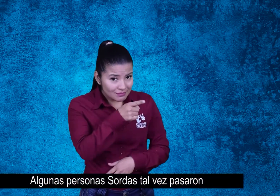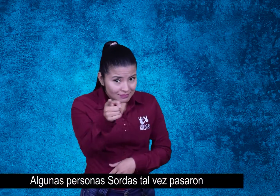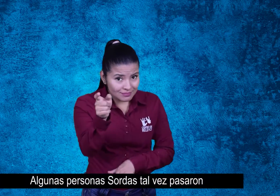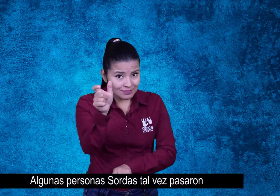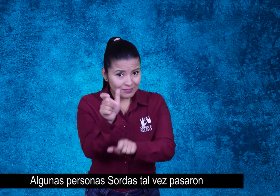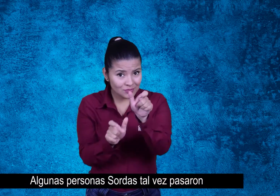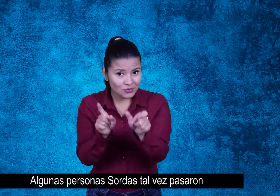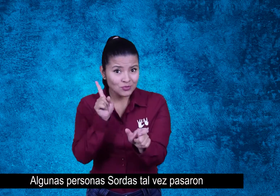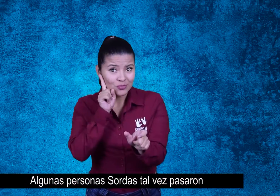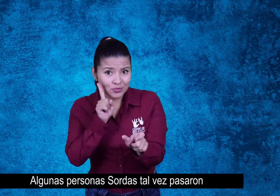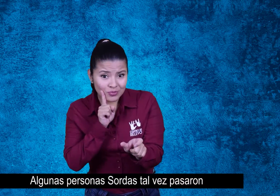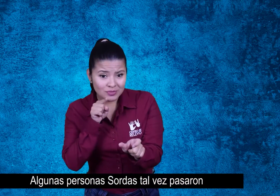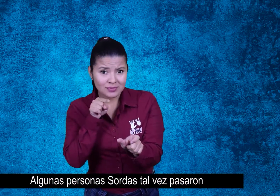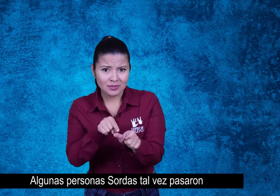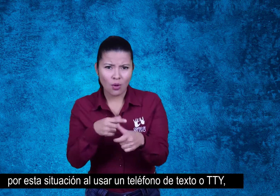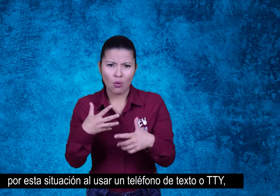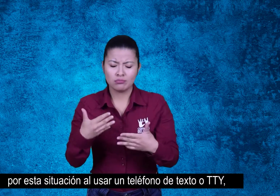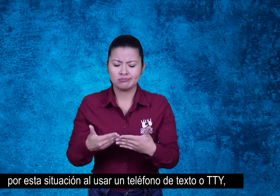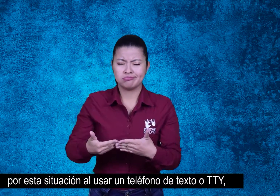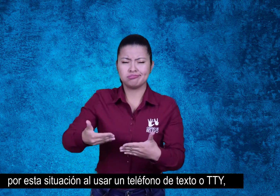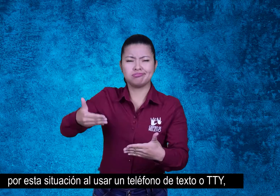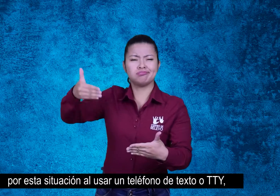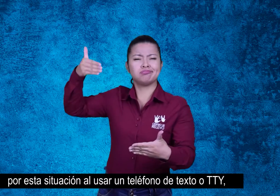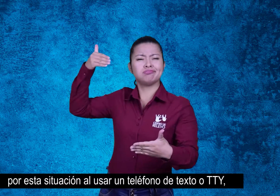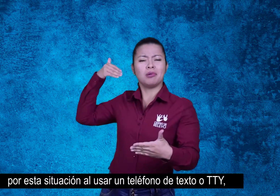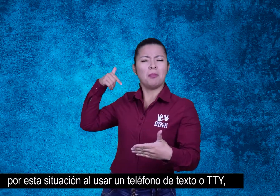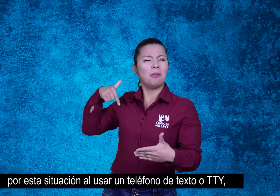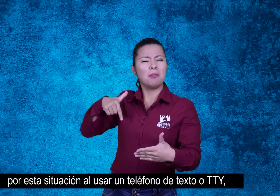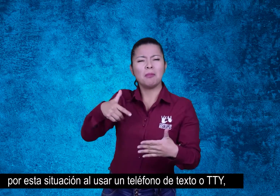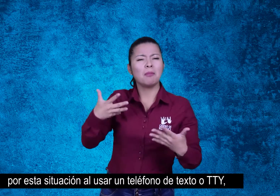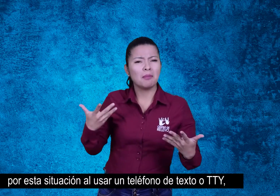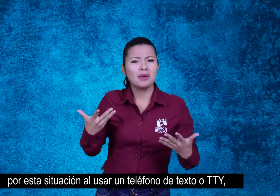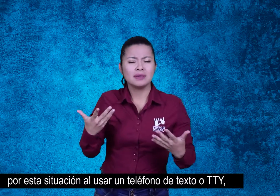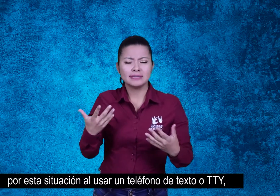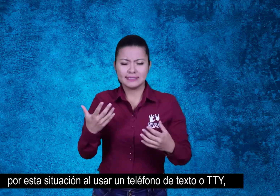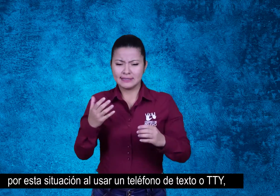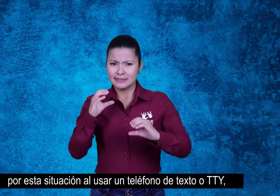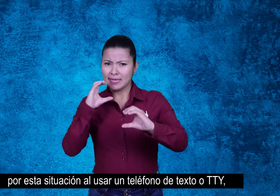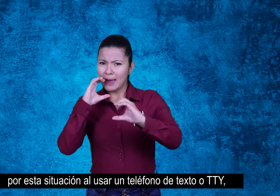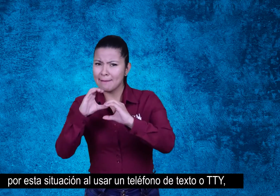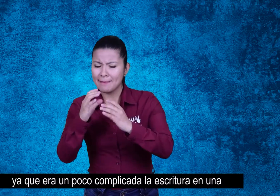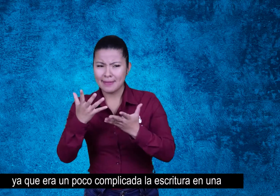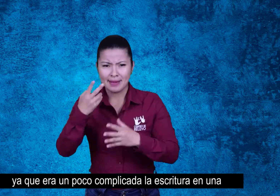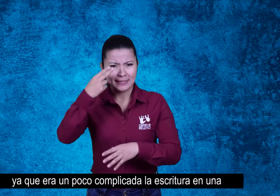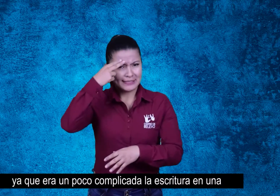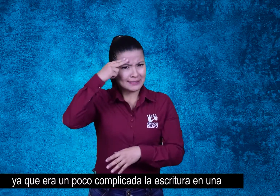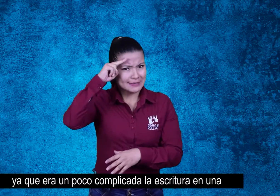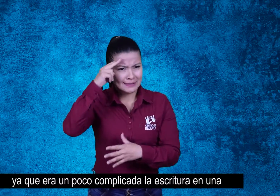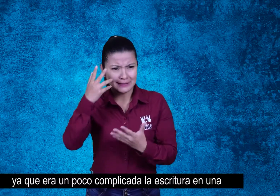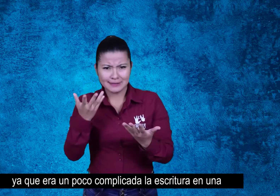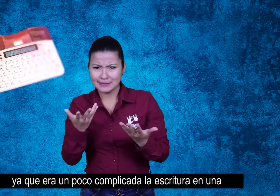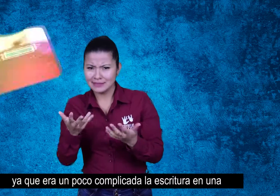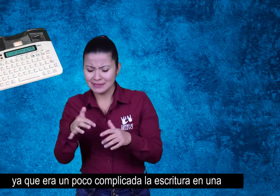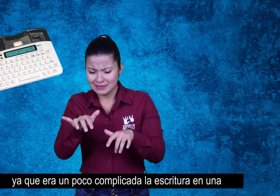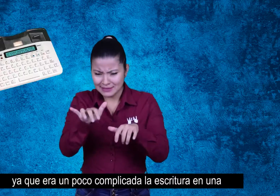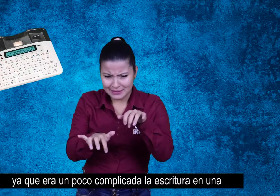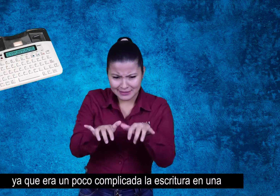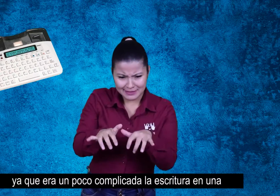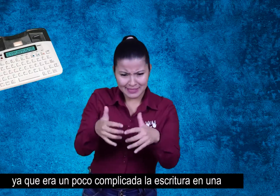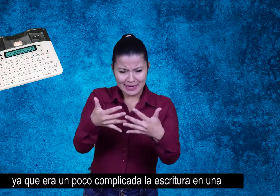Algunas personas sordas tal vez pasaron por esta situación al usar un teléfono de texto o TTY, ya que era un poco complicada la escritura en